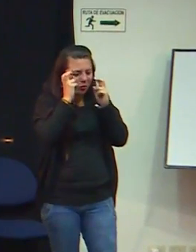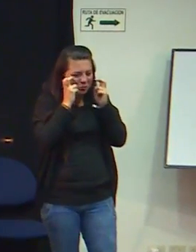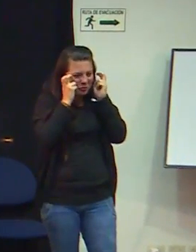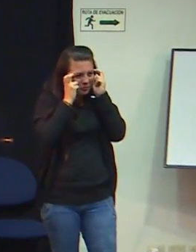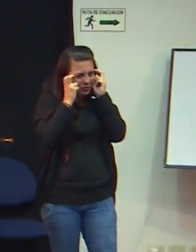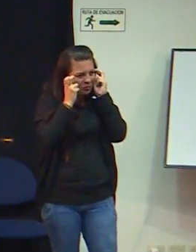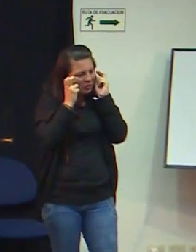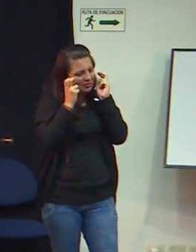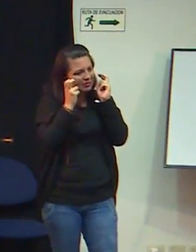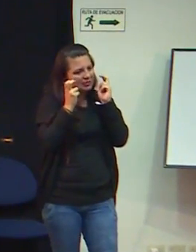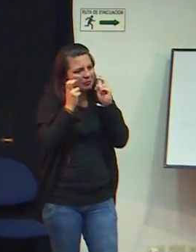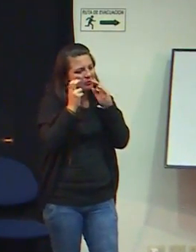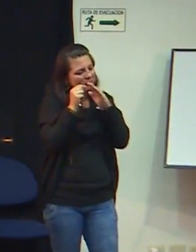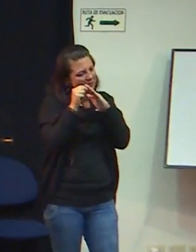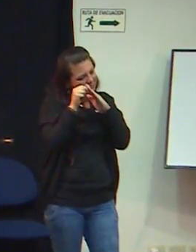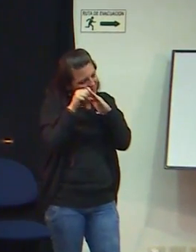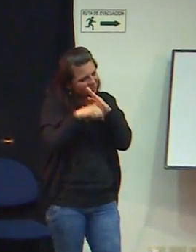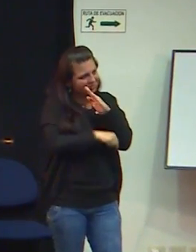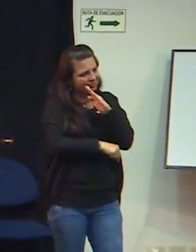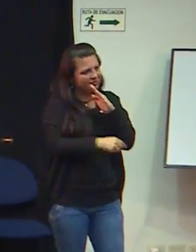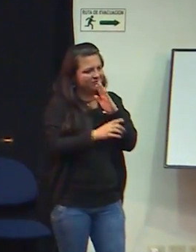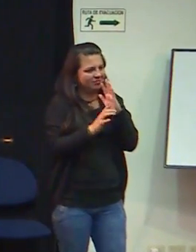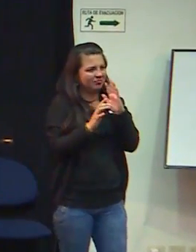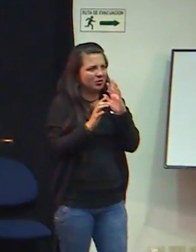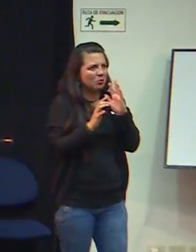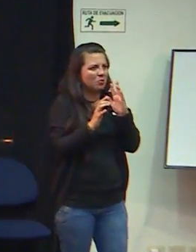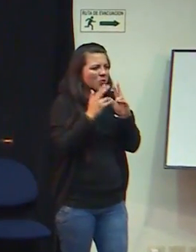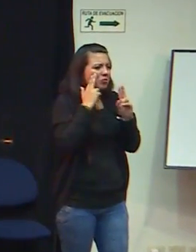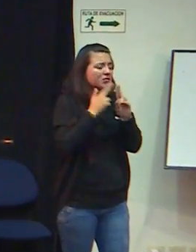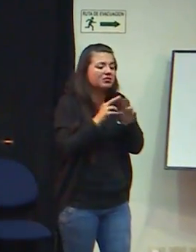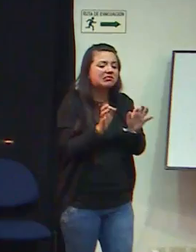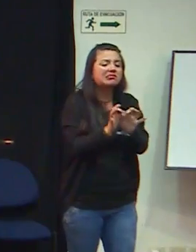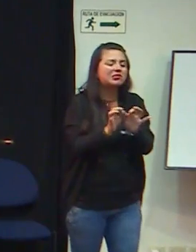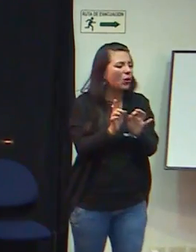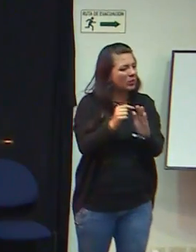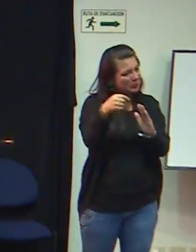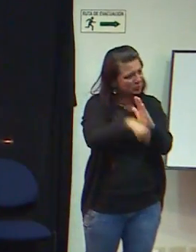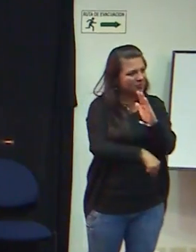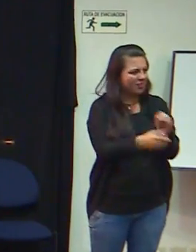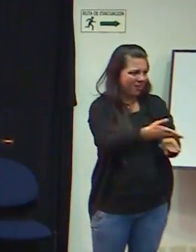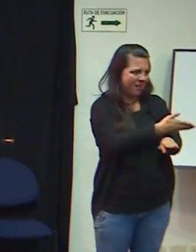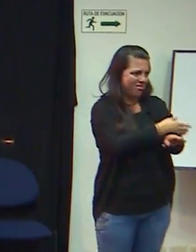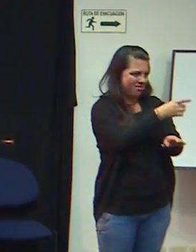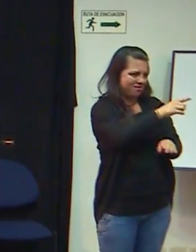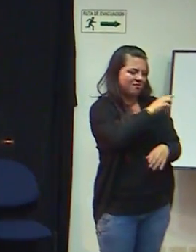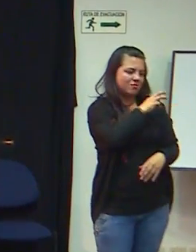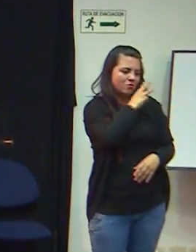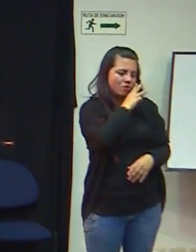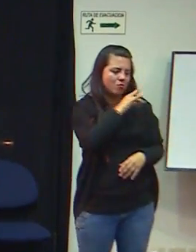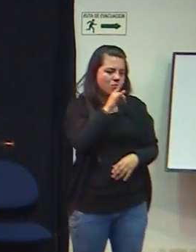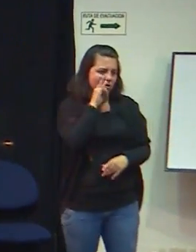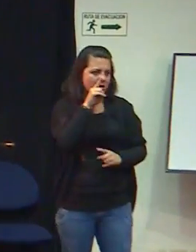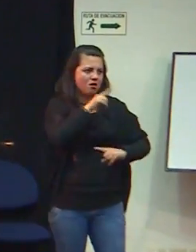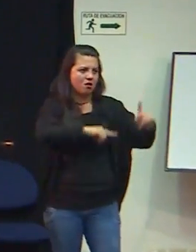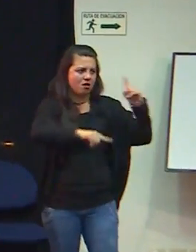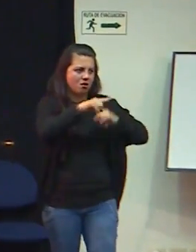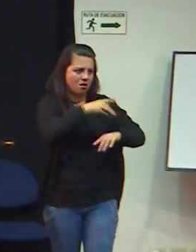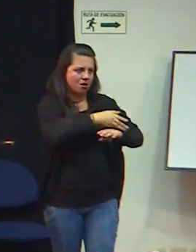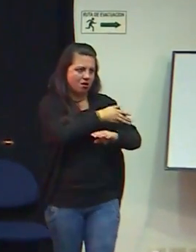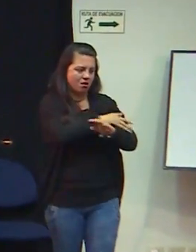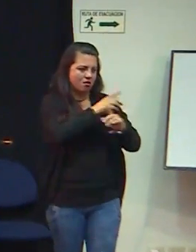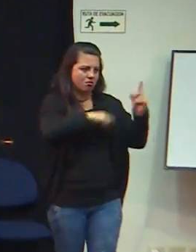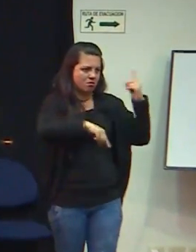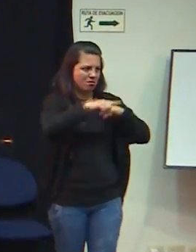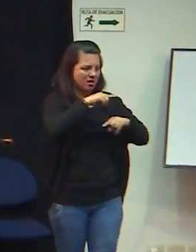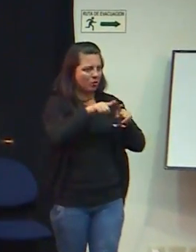que podemos conocer, digamos, someramente. Era lo que el compañero en su intervención